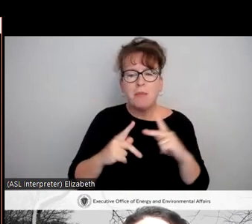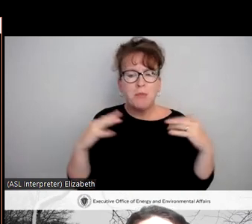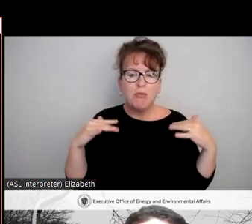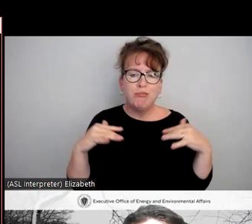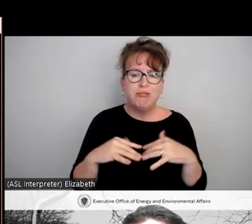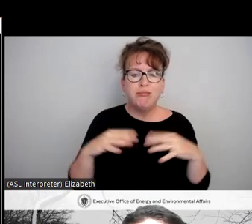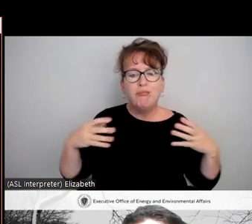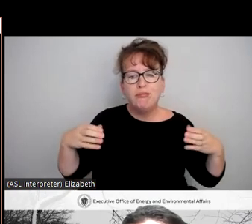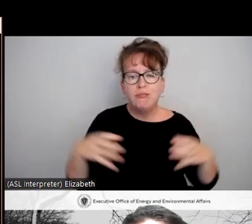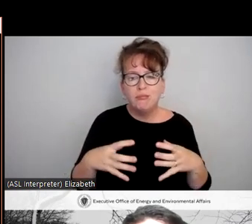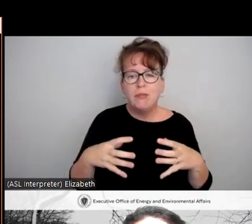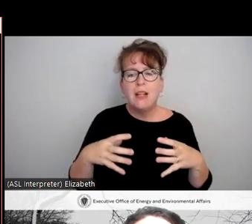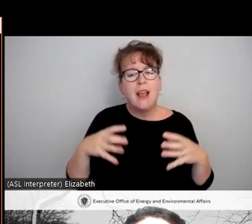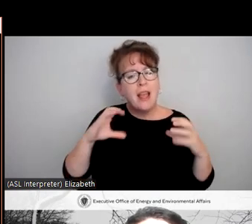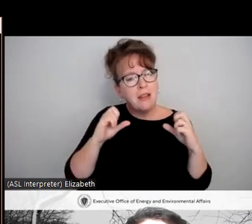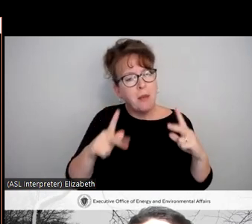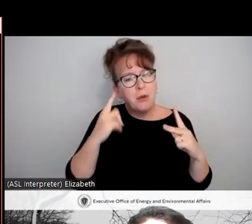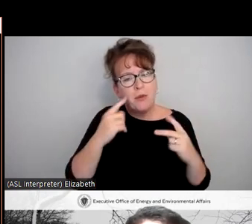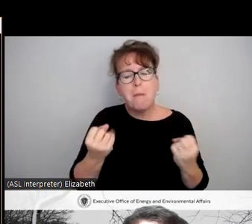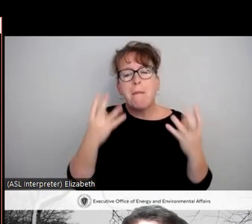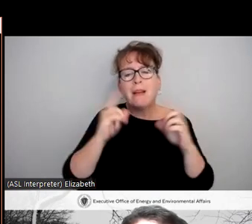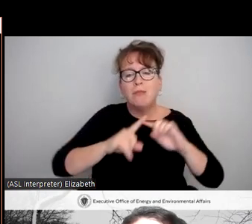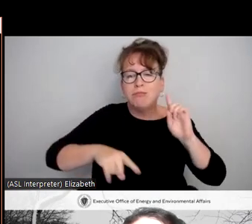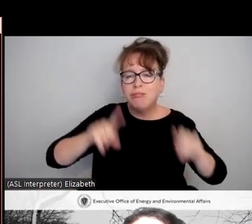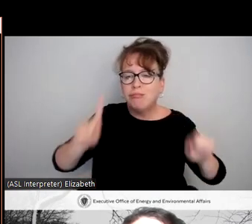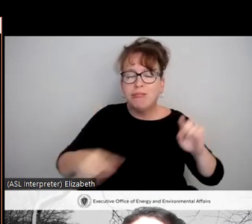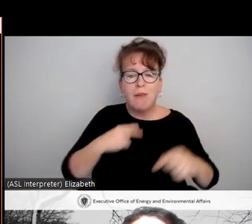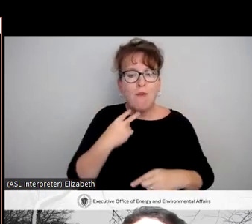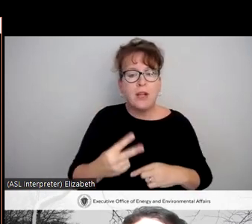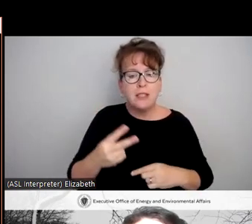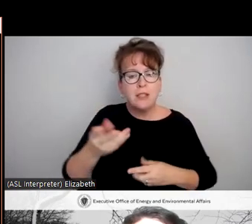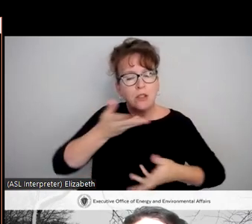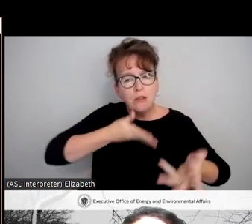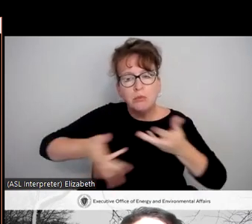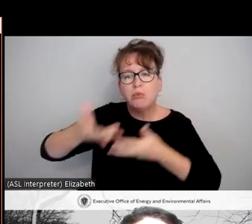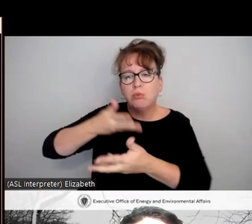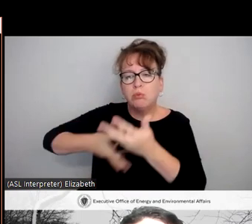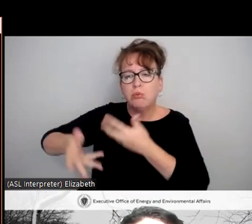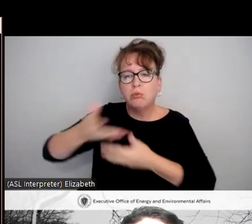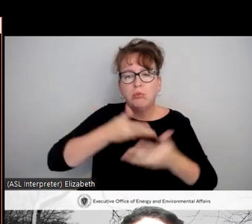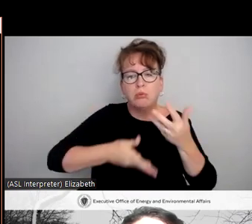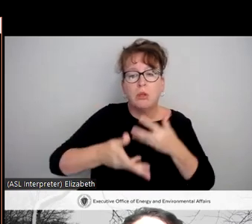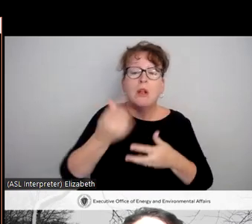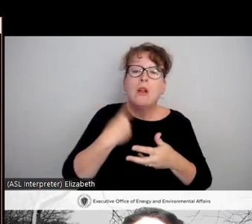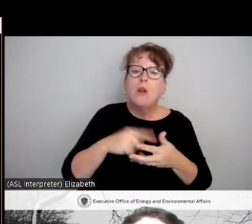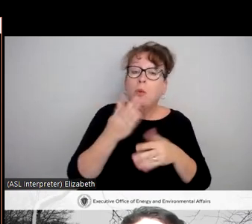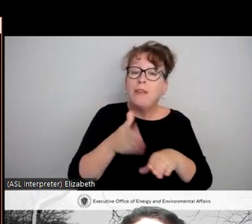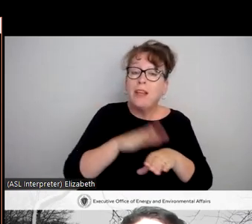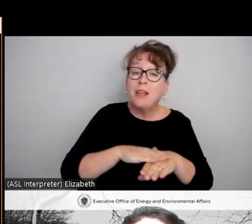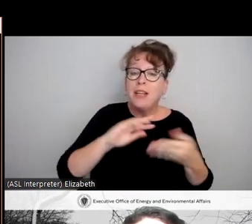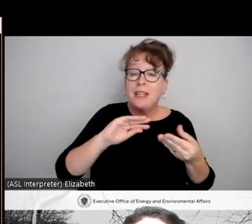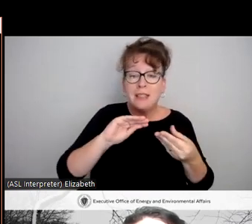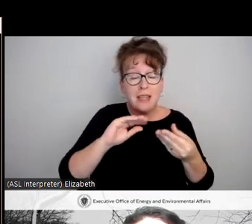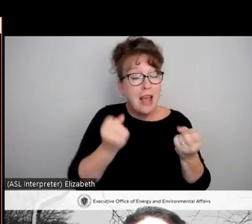eh haciendo reuniones técnicas donde estamos tratando de escuchar unos de